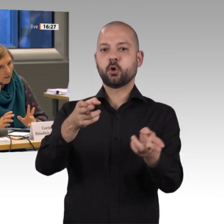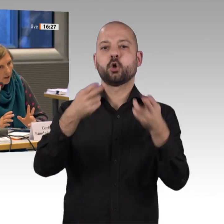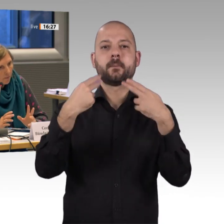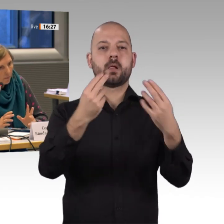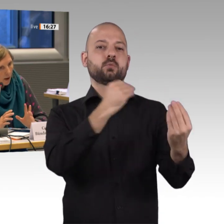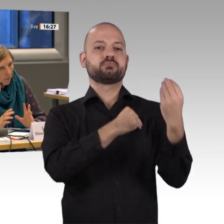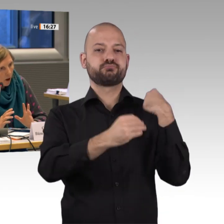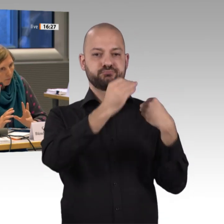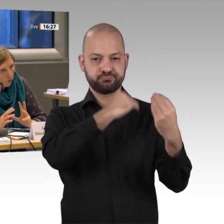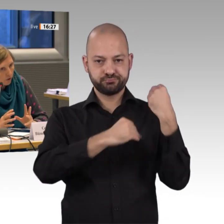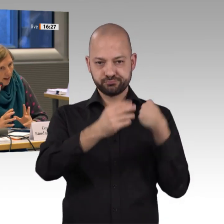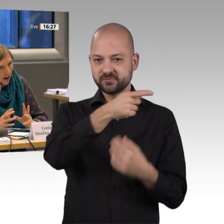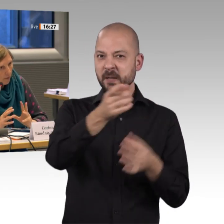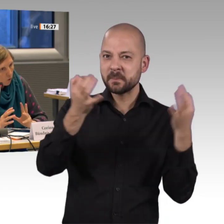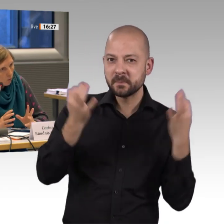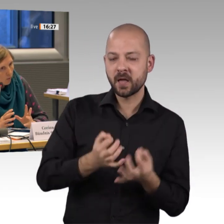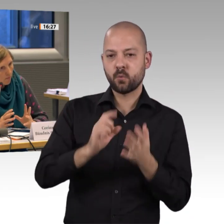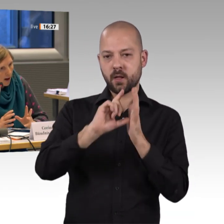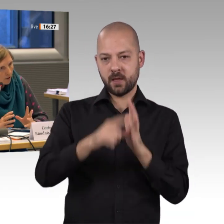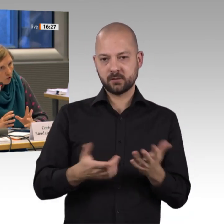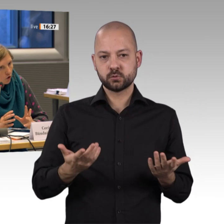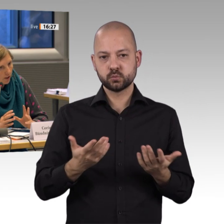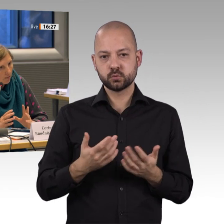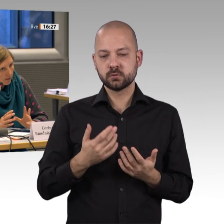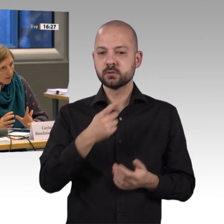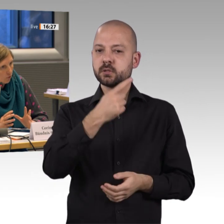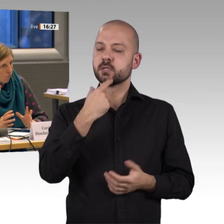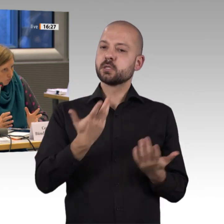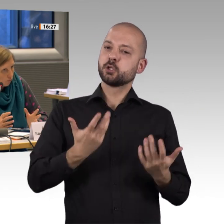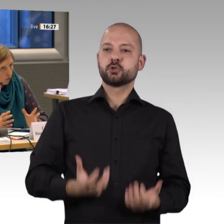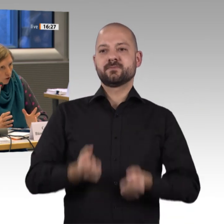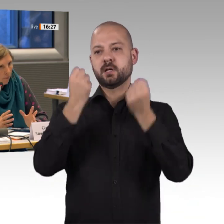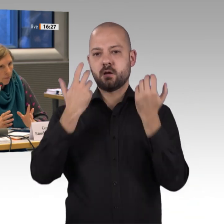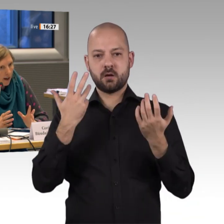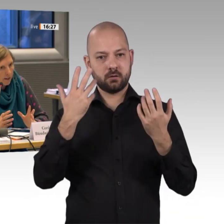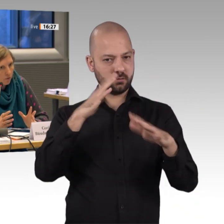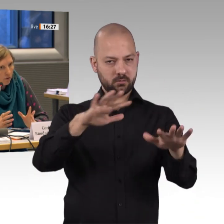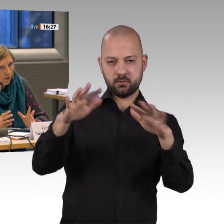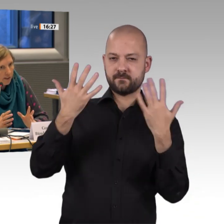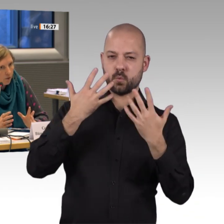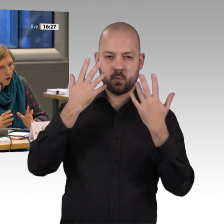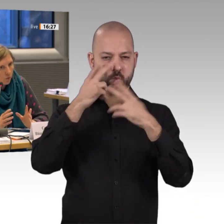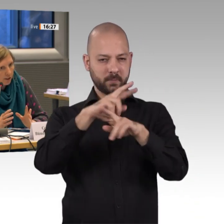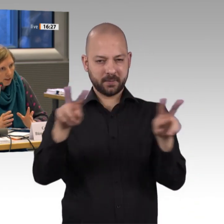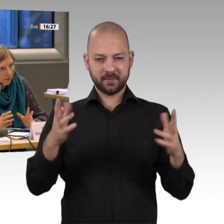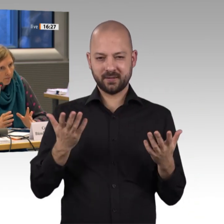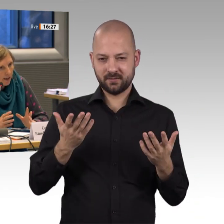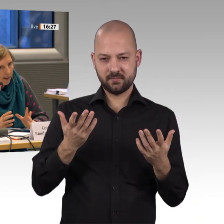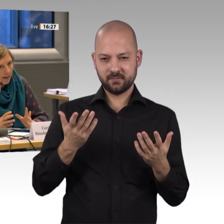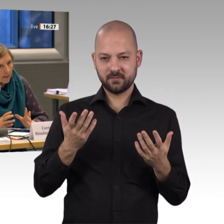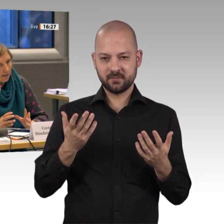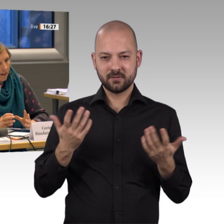zweite Punkt, der aber hochproblematisch ist, ich glaube, man kann das so definitiv